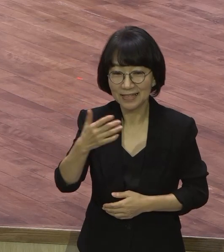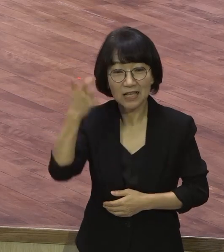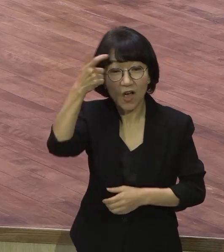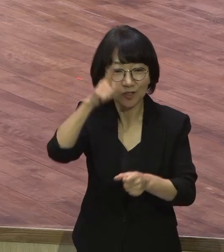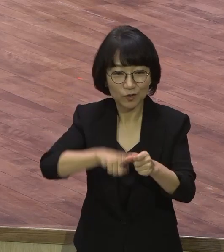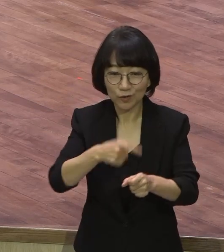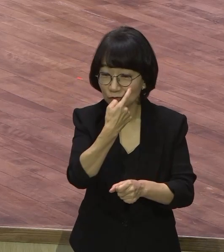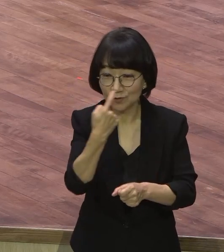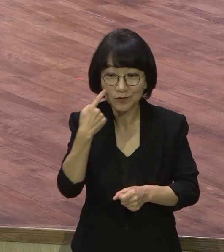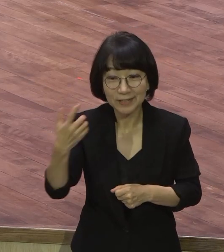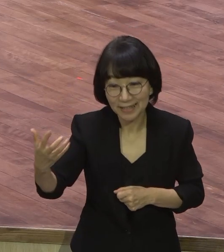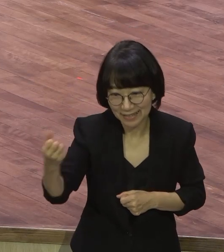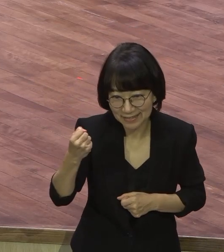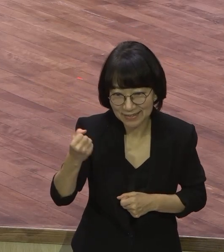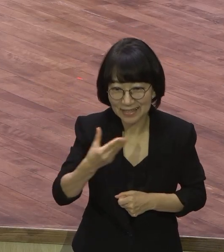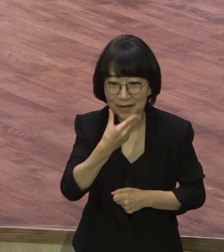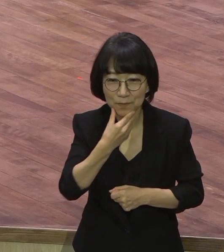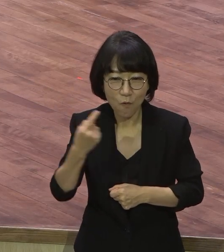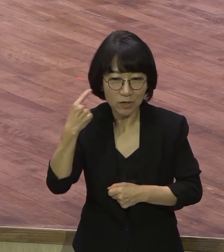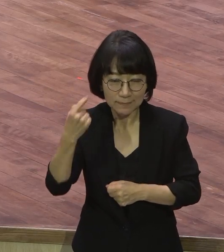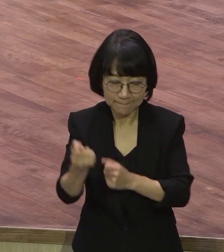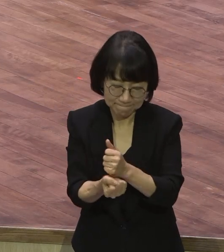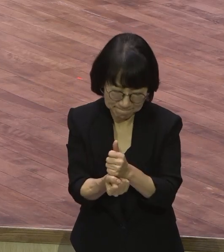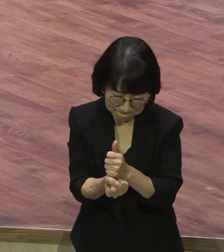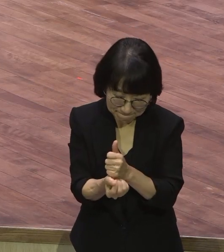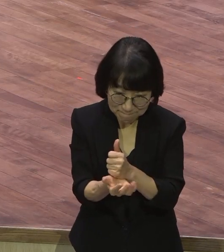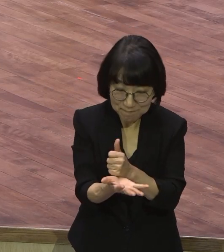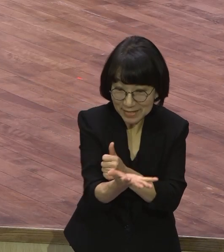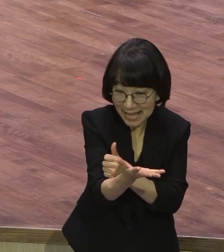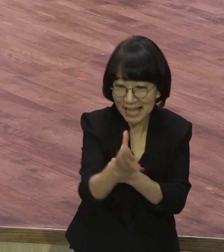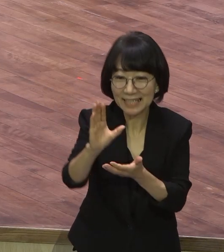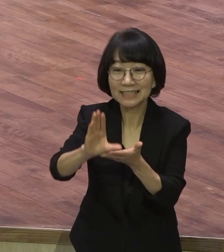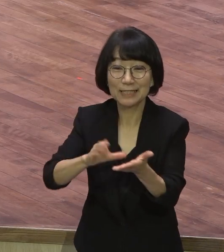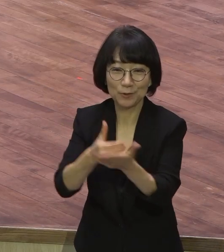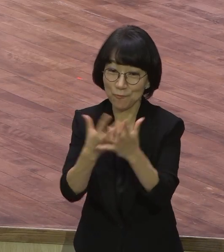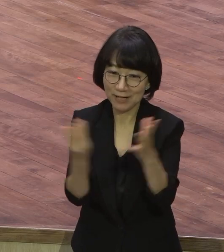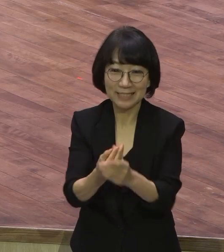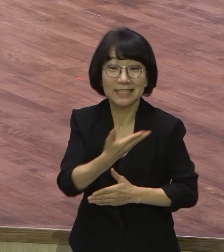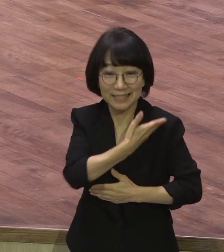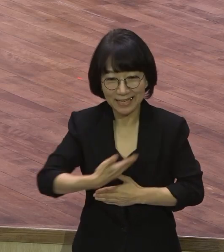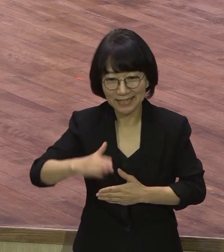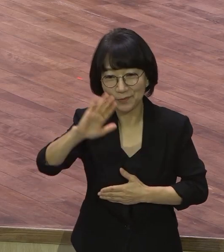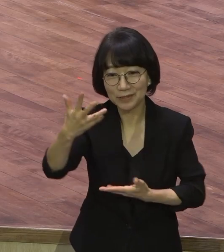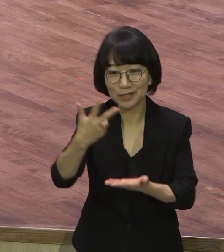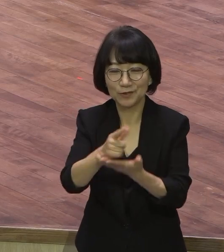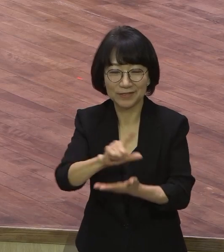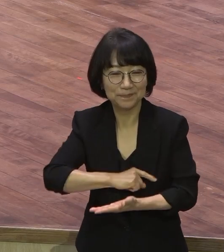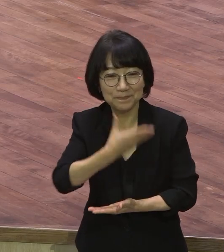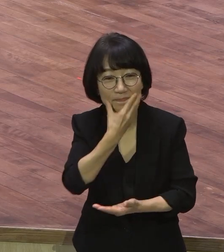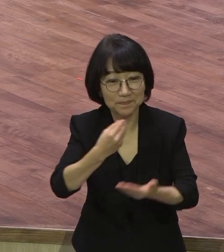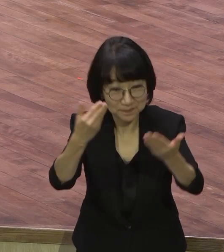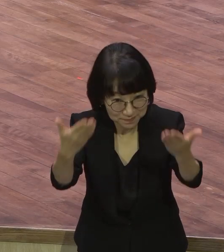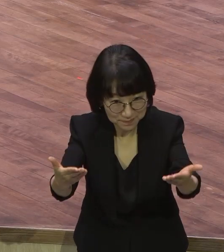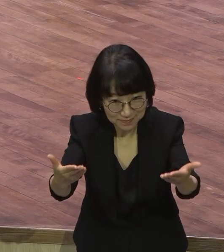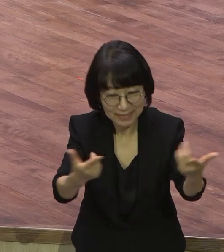영계 시각 가지고 보험에 선한 영향을 일펴나가는 그리스도의 절대 대자 다 되시기를 제물로 축복합니다.